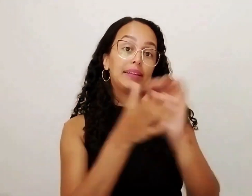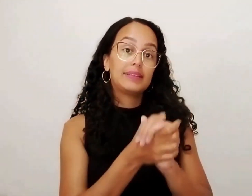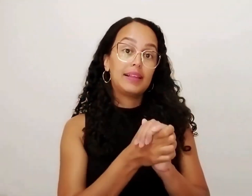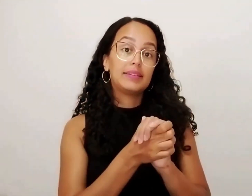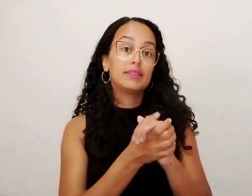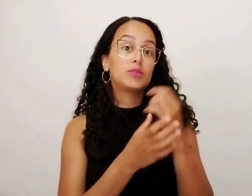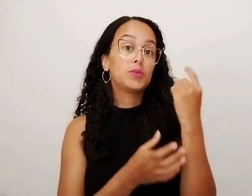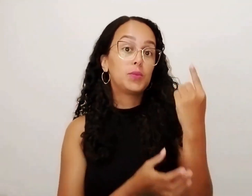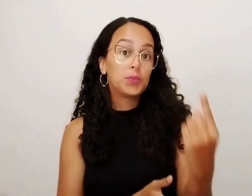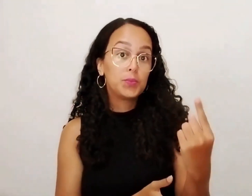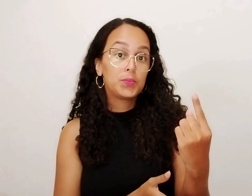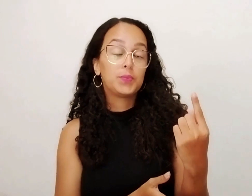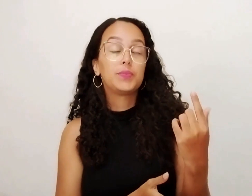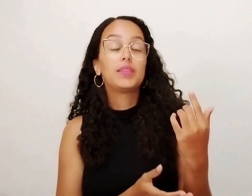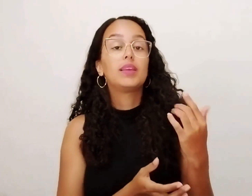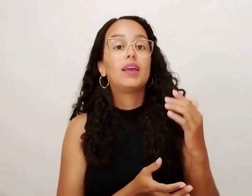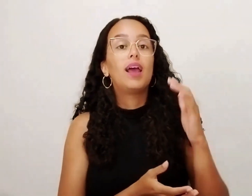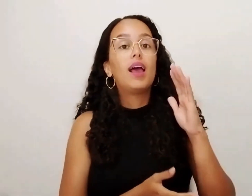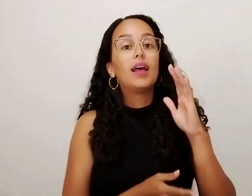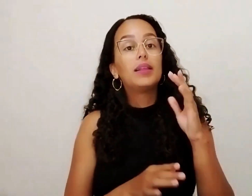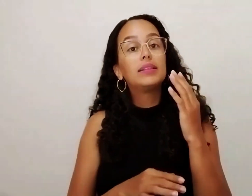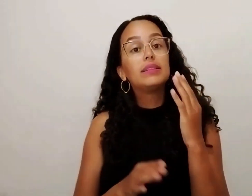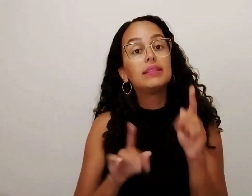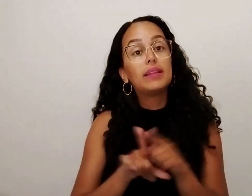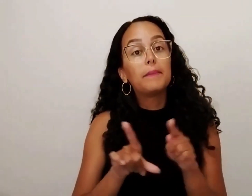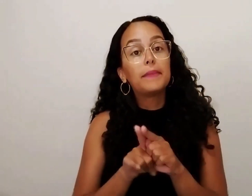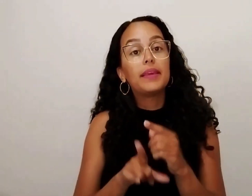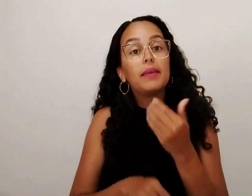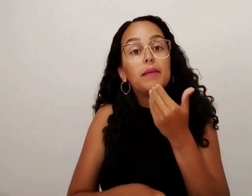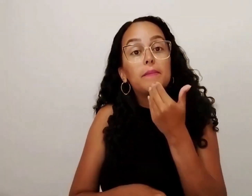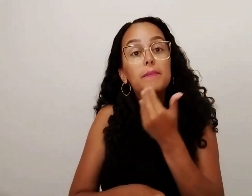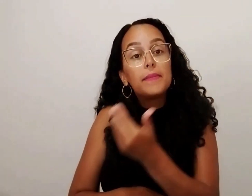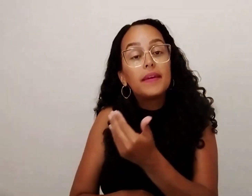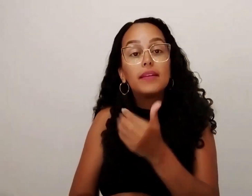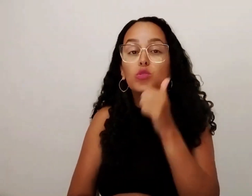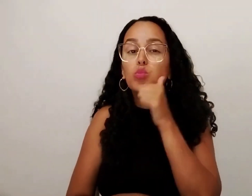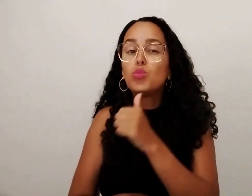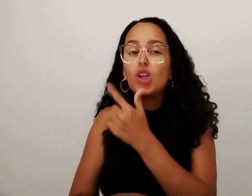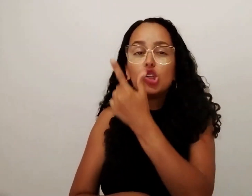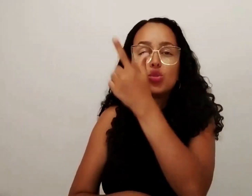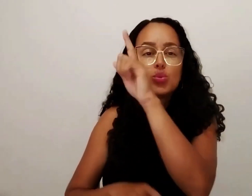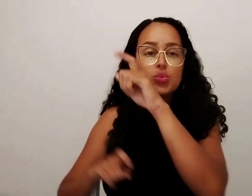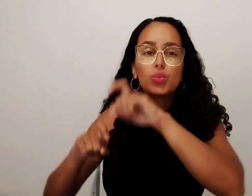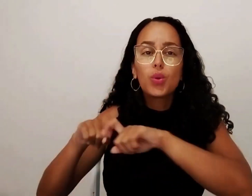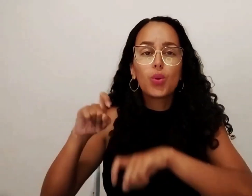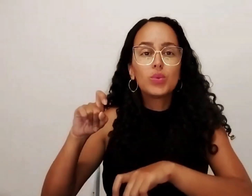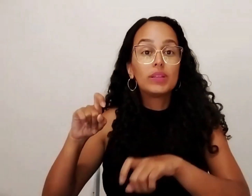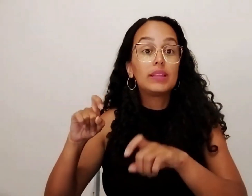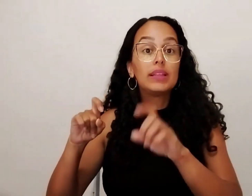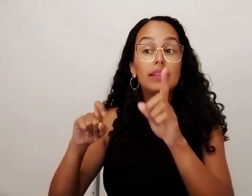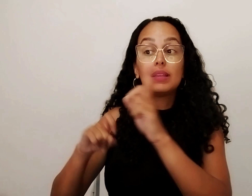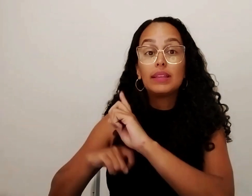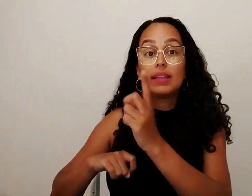Macunaíma promete não fazer nada, porém, quando o velho sai com suas